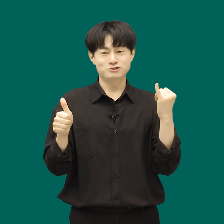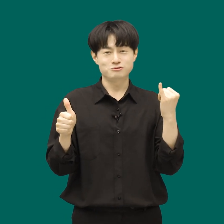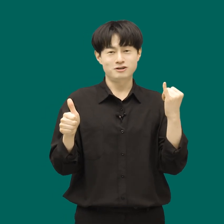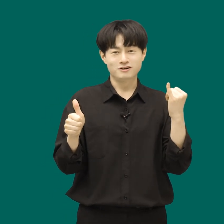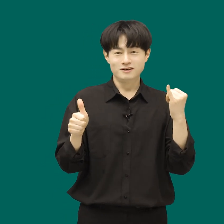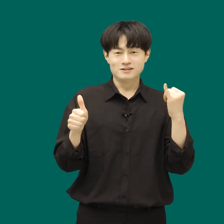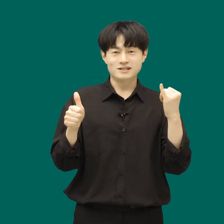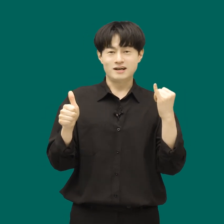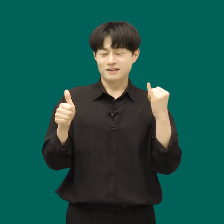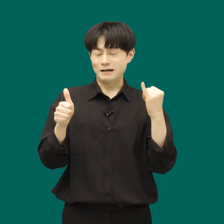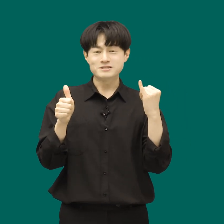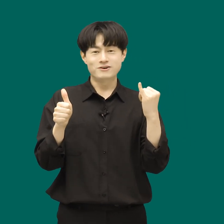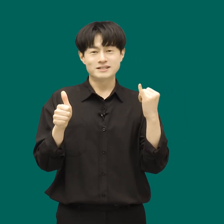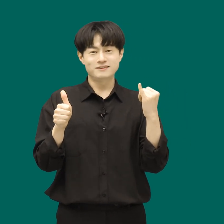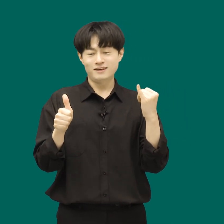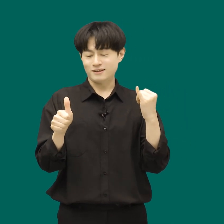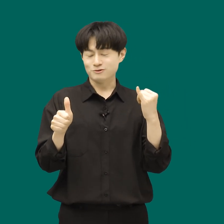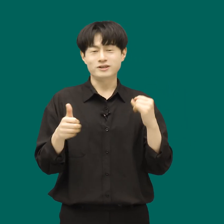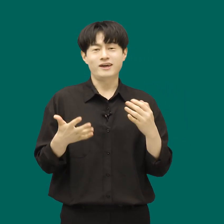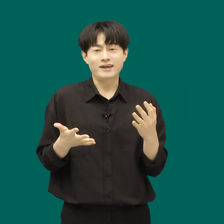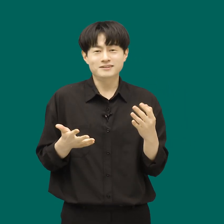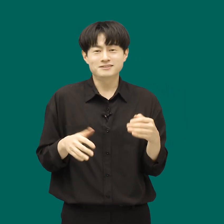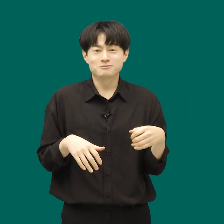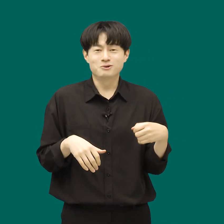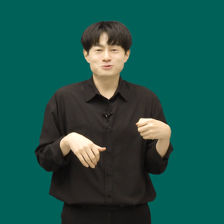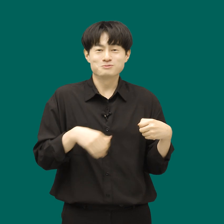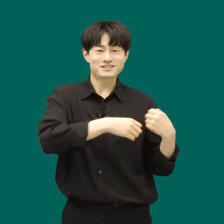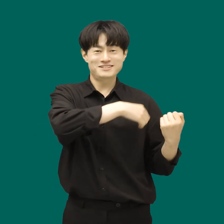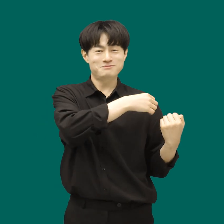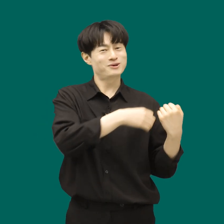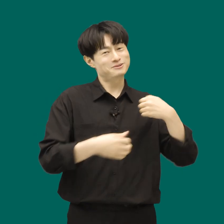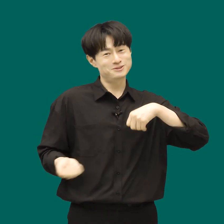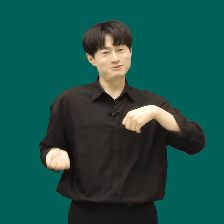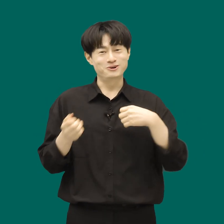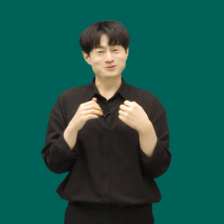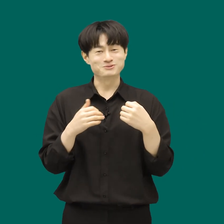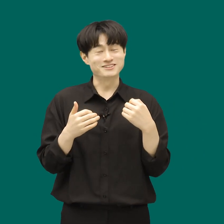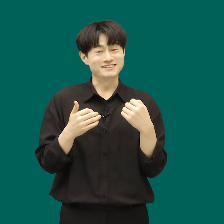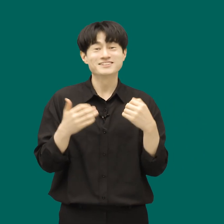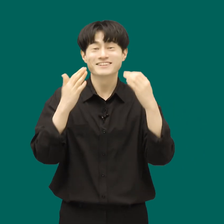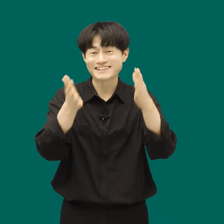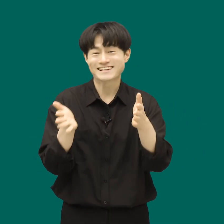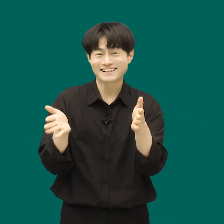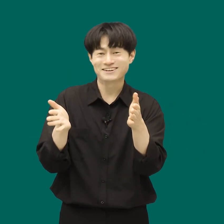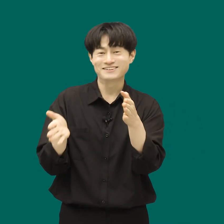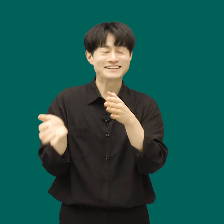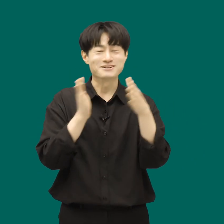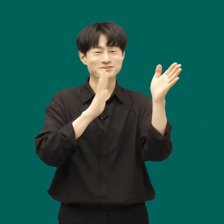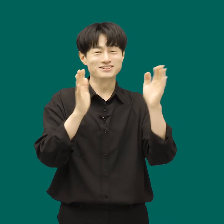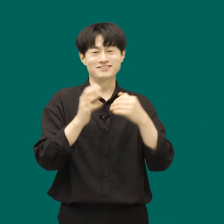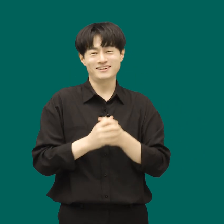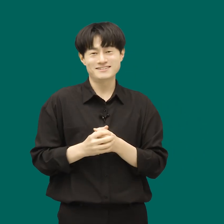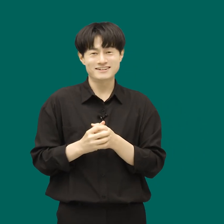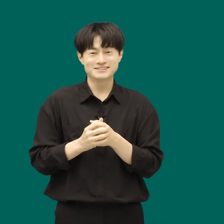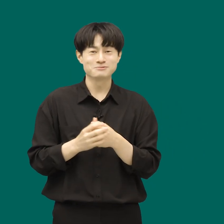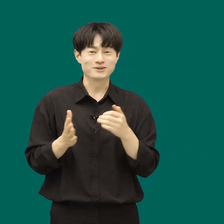해주시고요. 자, 남자 여자인데 우리 애인은 뭐 좀 스킨십도 하고 뭐 좀 저는 이렇게 생각해요. 다른 분들은 어떻게 해석하실지